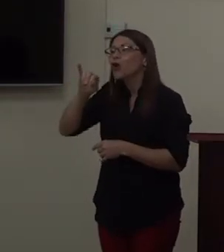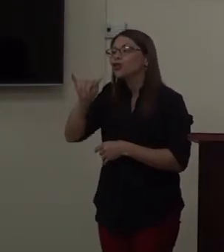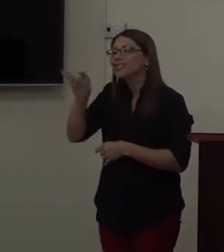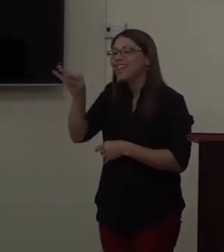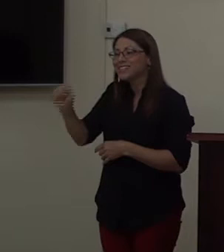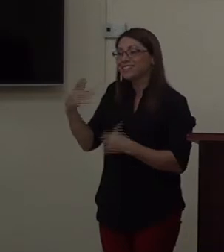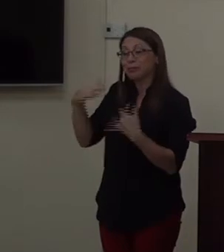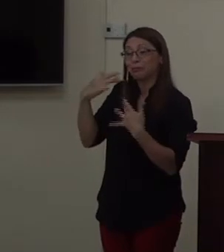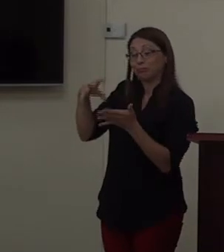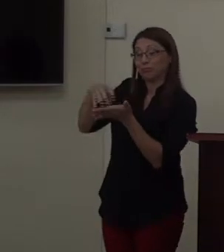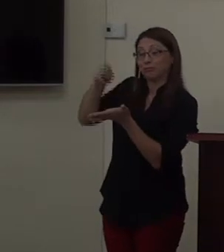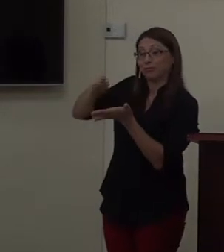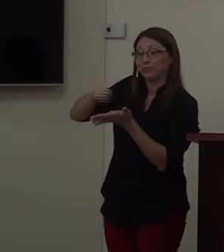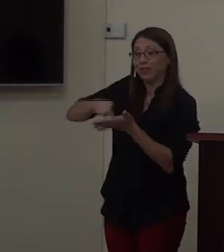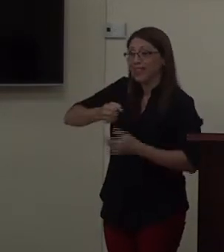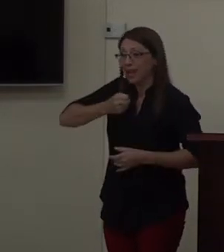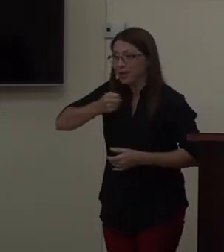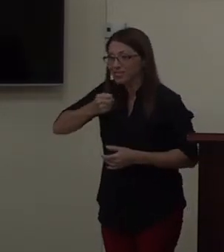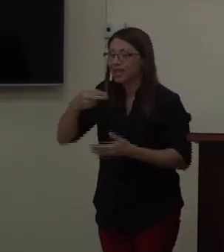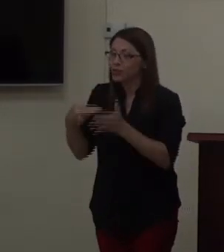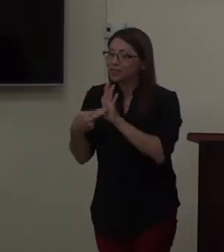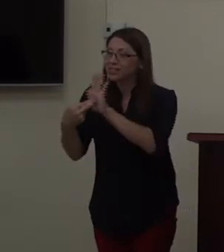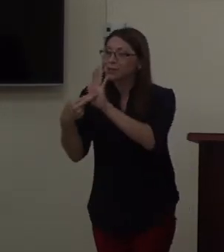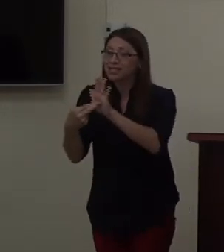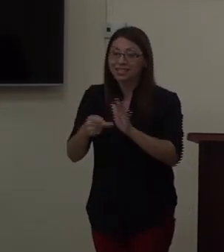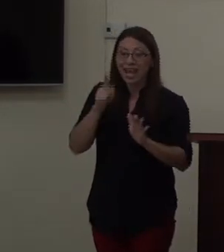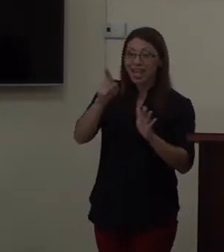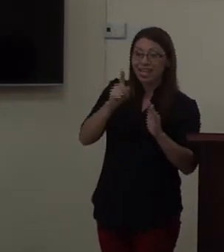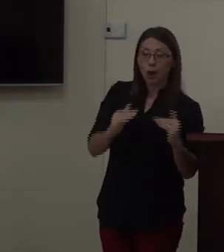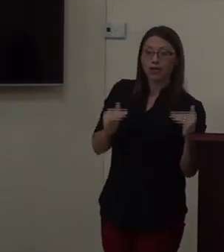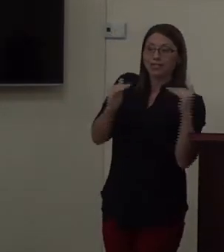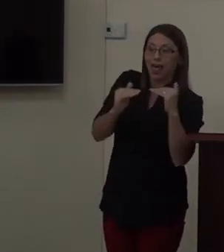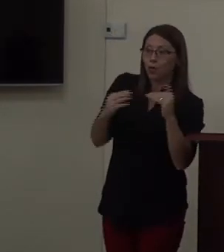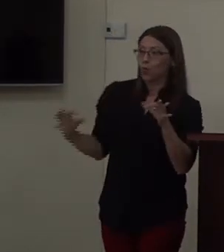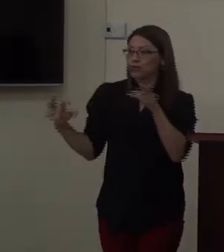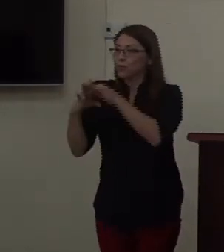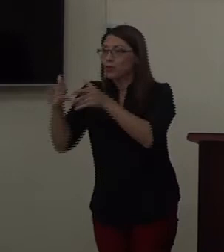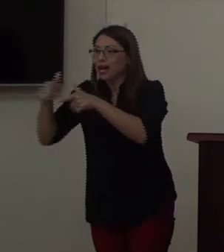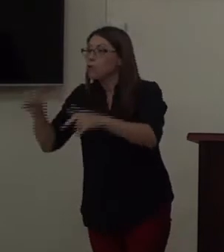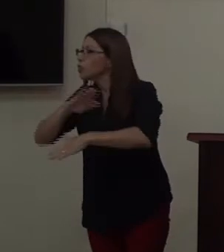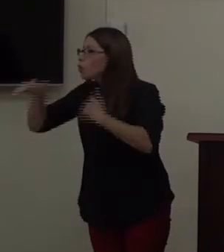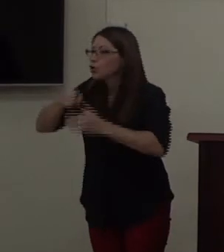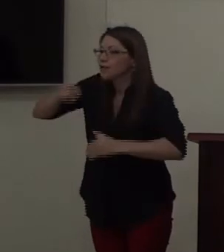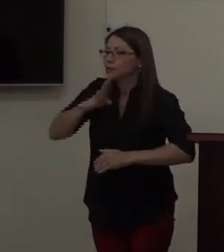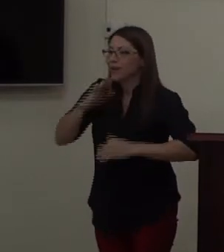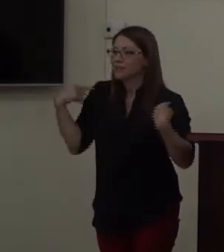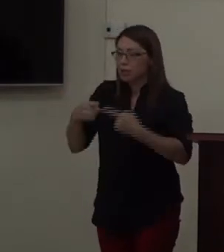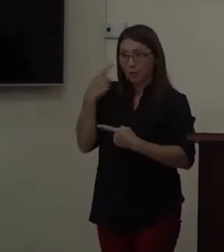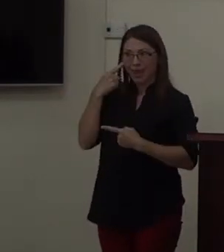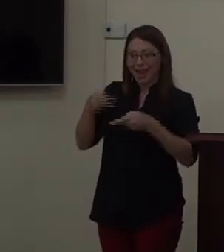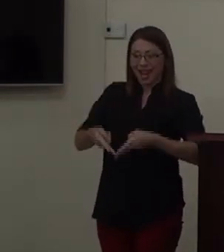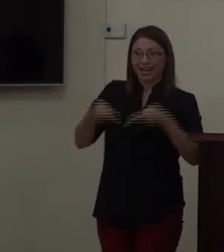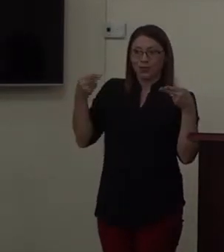ideología de la, a una lengua, a un Estado corresponde una lengua y todos tenemos que hablar español. Vean lo que dice un artículo de La